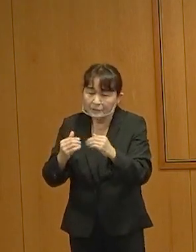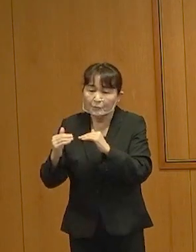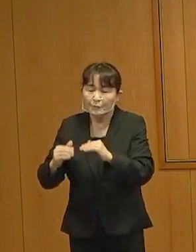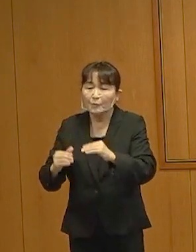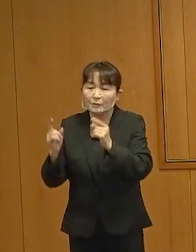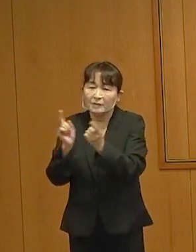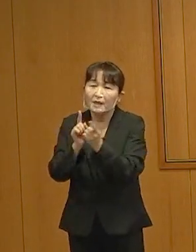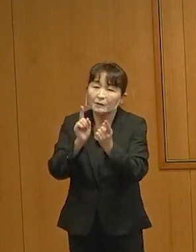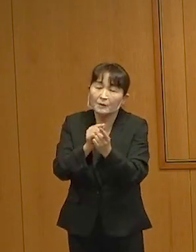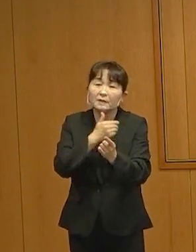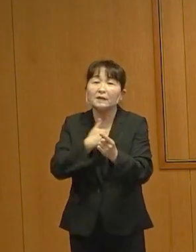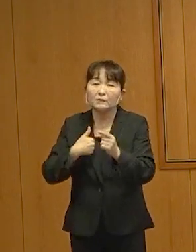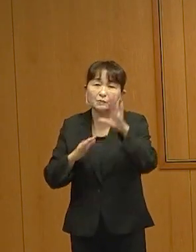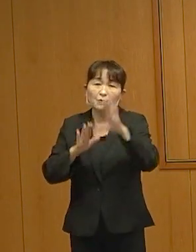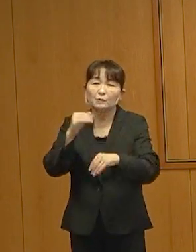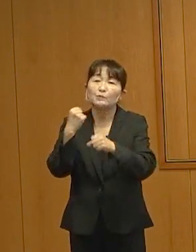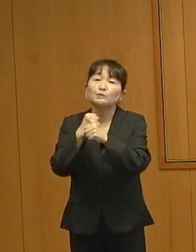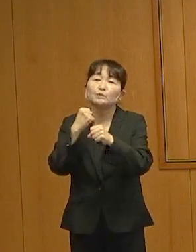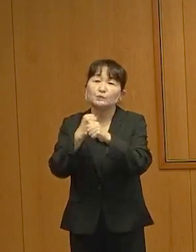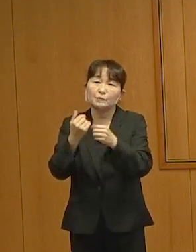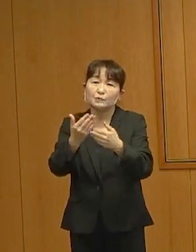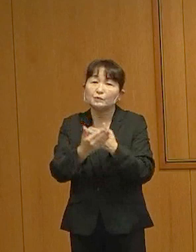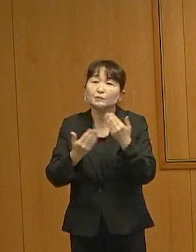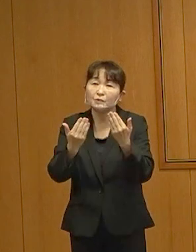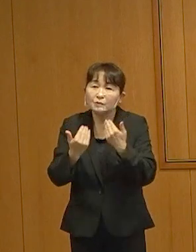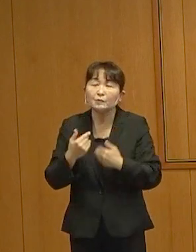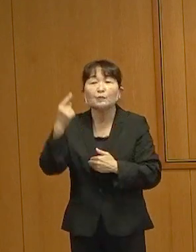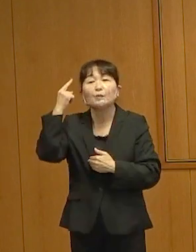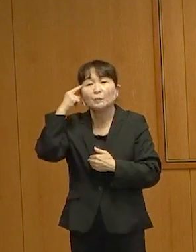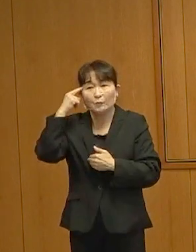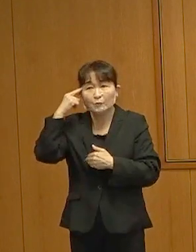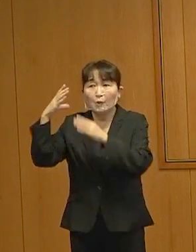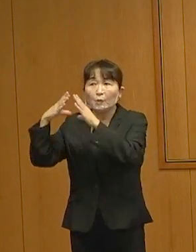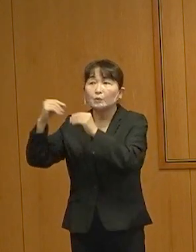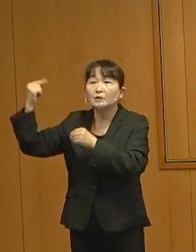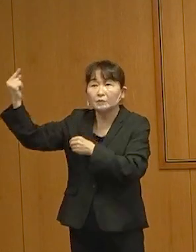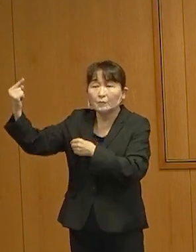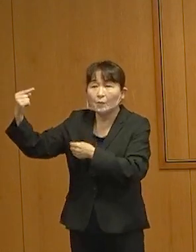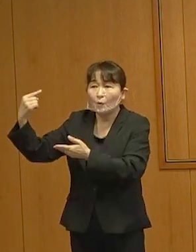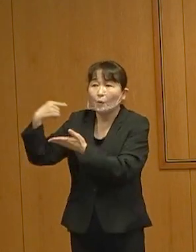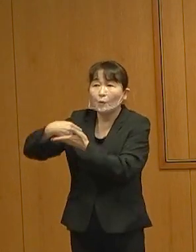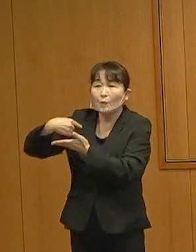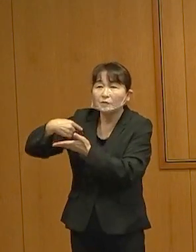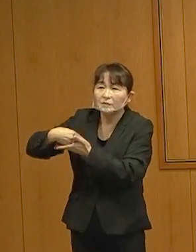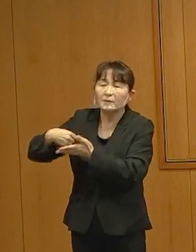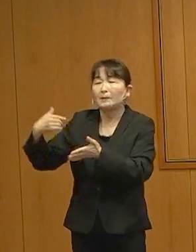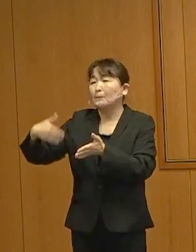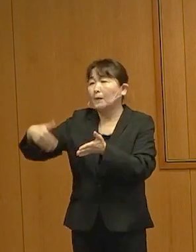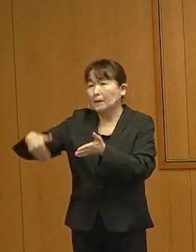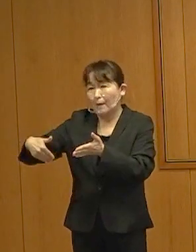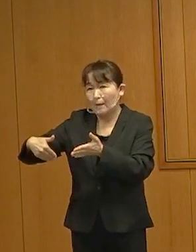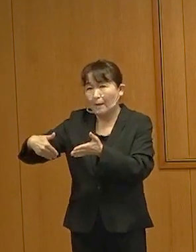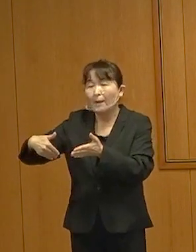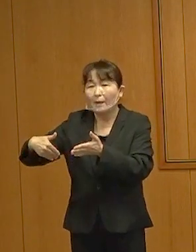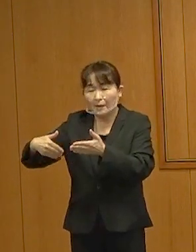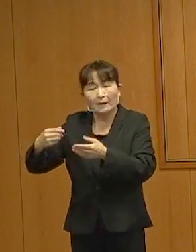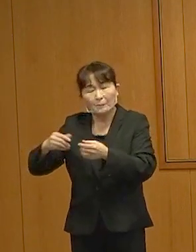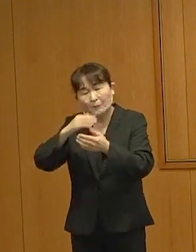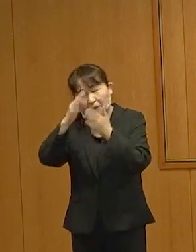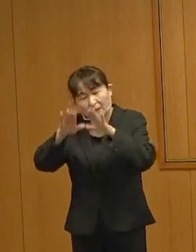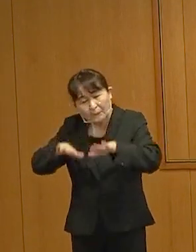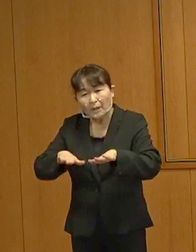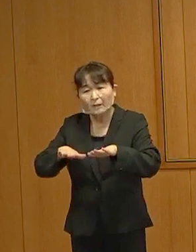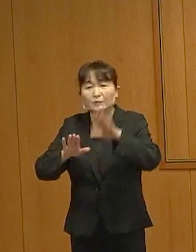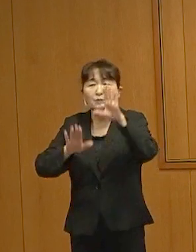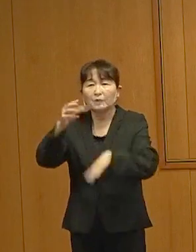ないといけない。で、国の方もですね、まだ方針が8ヶ月後の接種というのが決まってはおるんですが、いつ